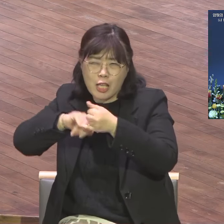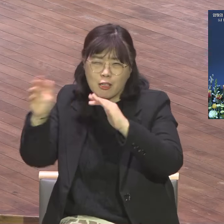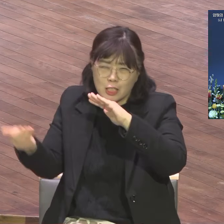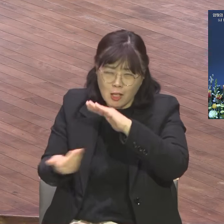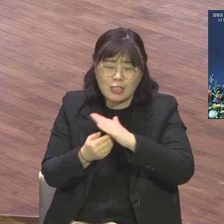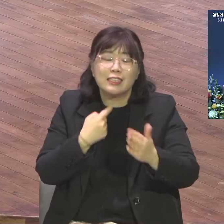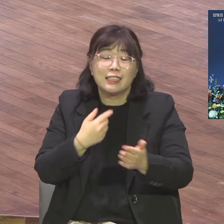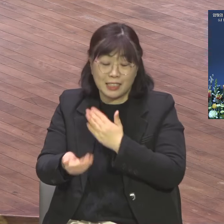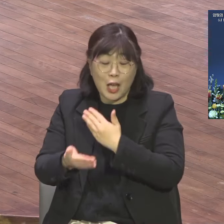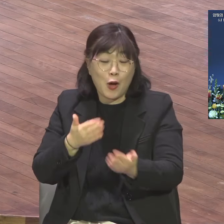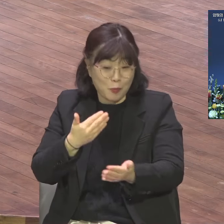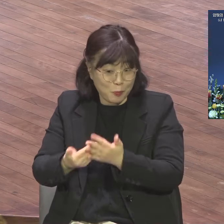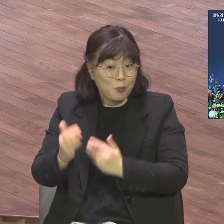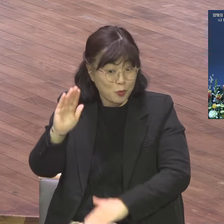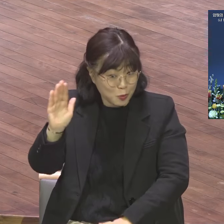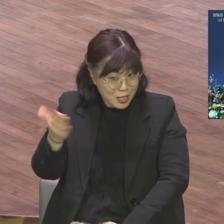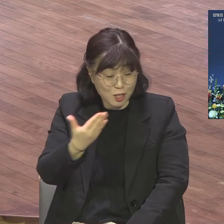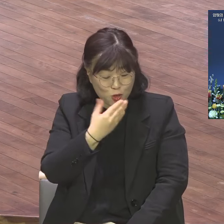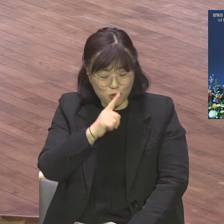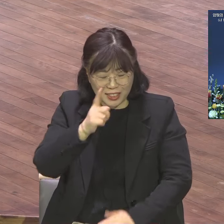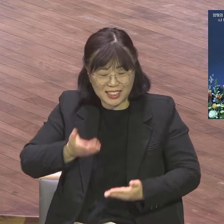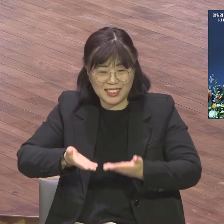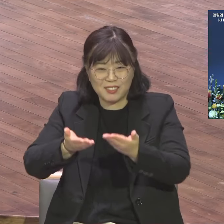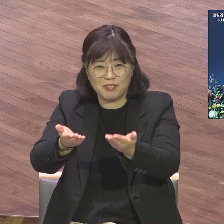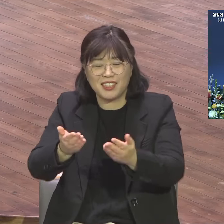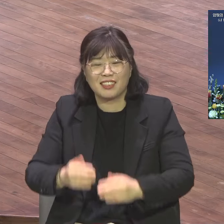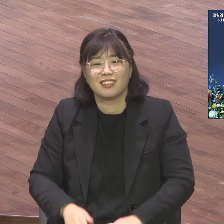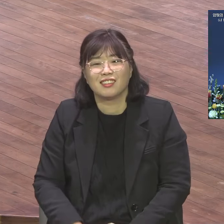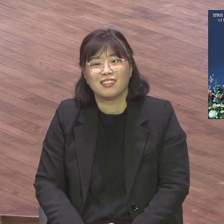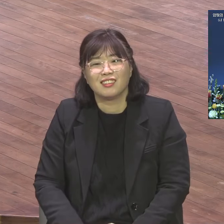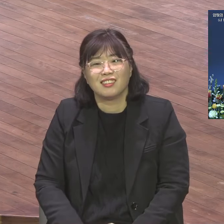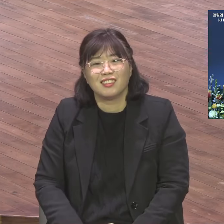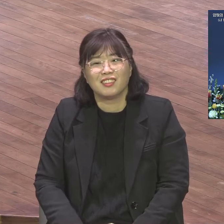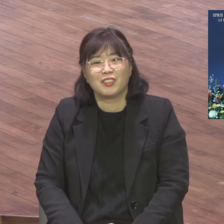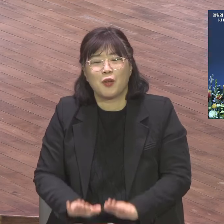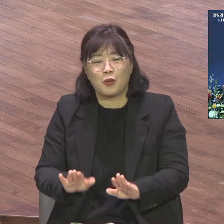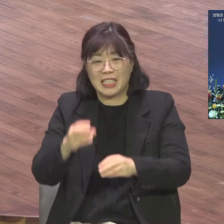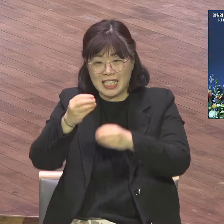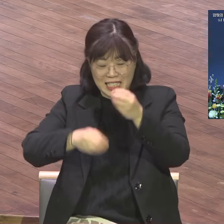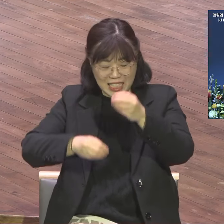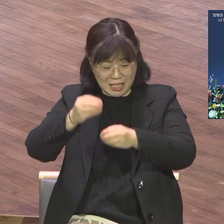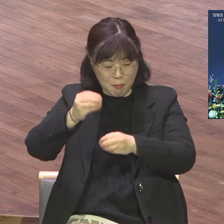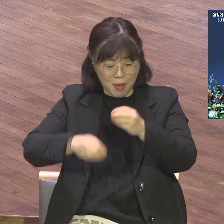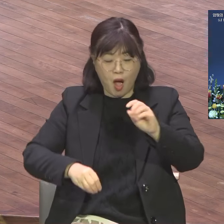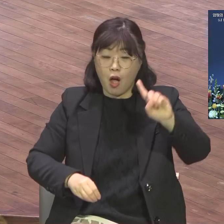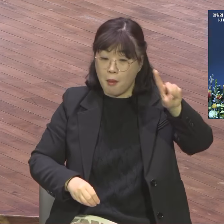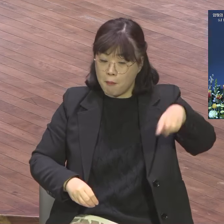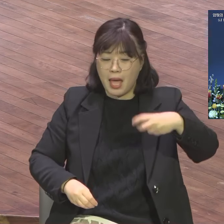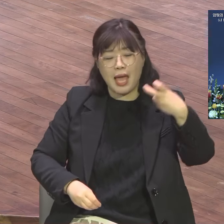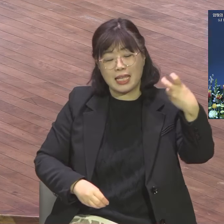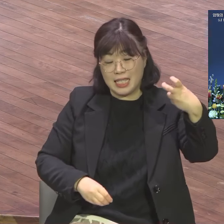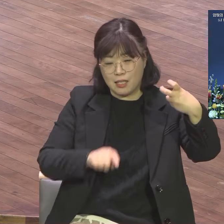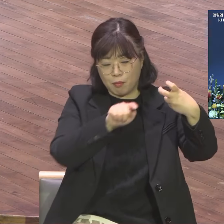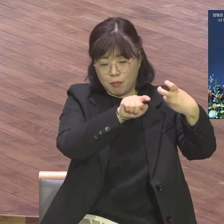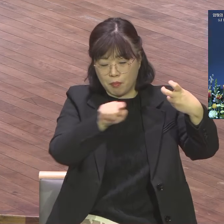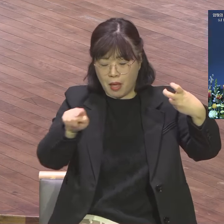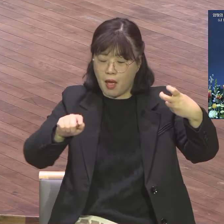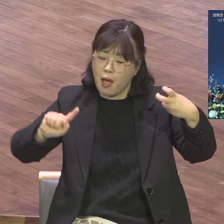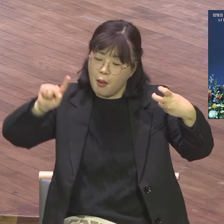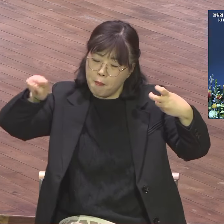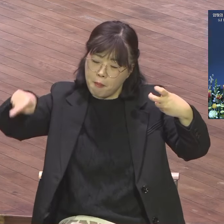우리가 매주 금요일 시간에 시편을 우리가 살펴보고 있는데 시편 120편부터